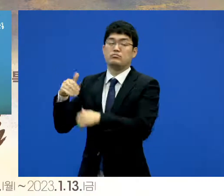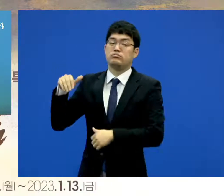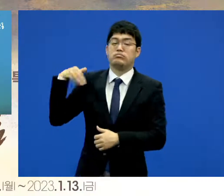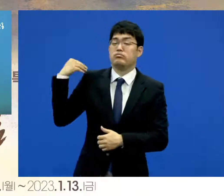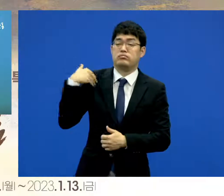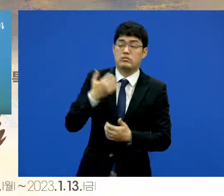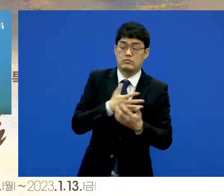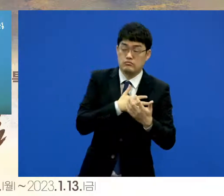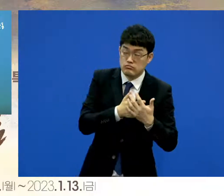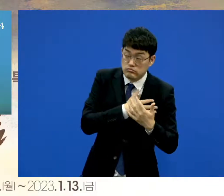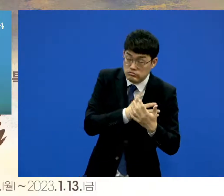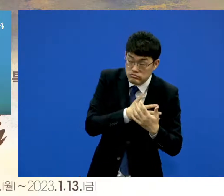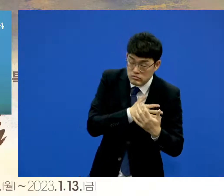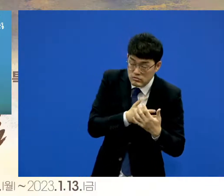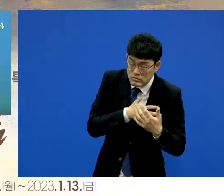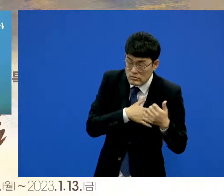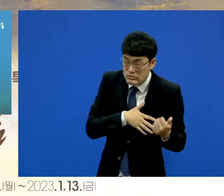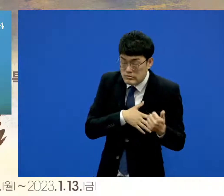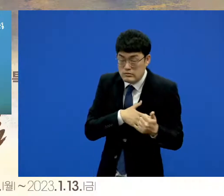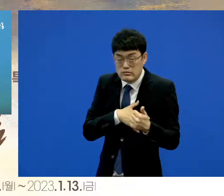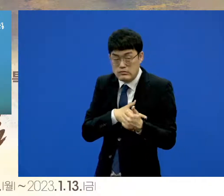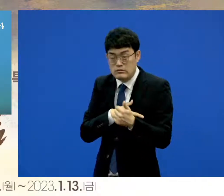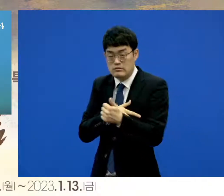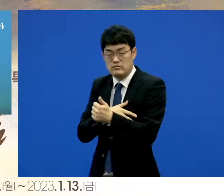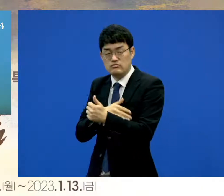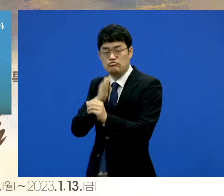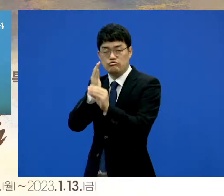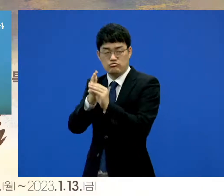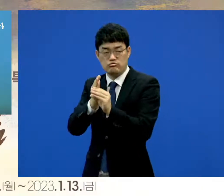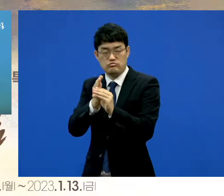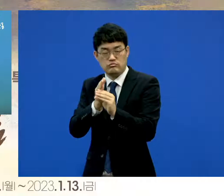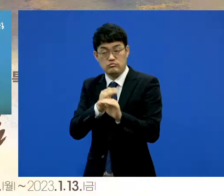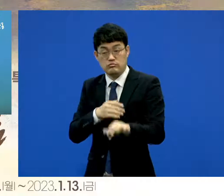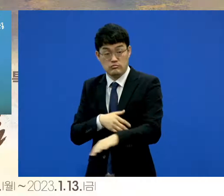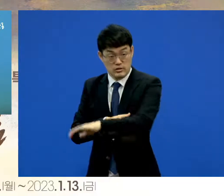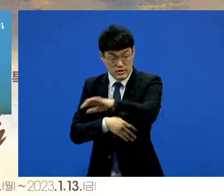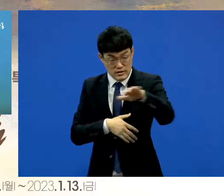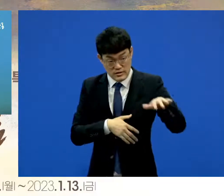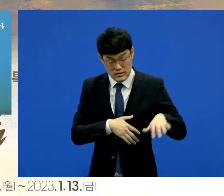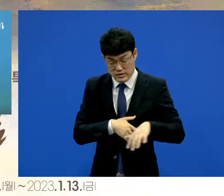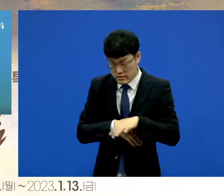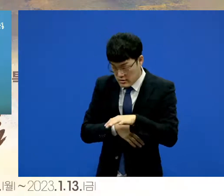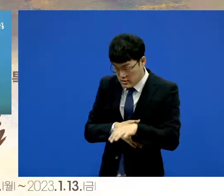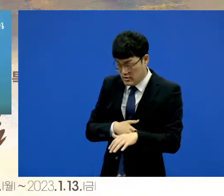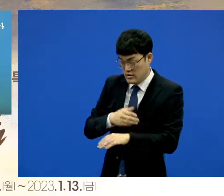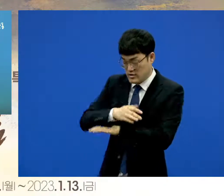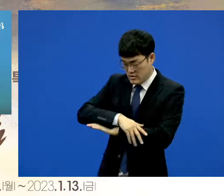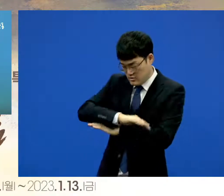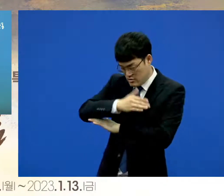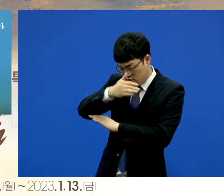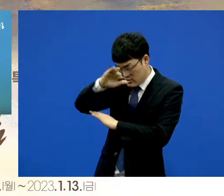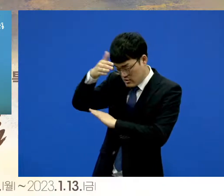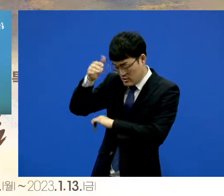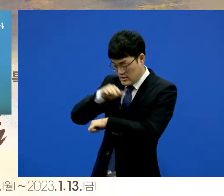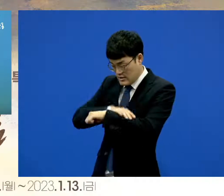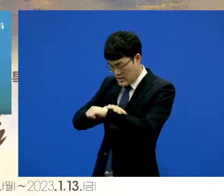여기서 반전이 일어난 거죠. 우리는 이 이야기의 행간을 숨죽이면서 볼 필요가 있습니다.